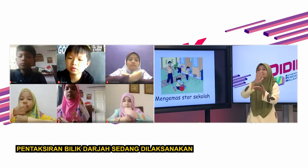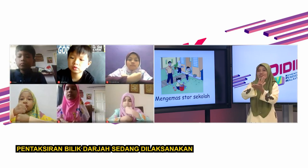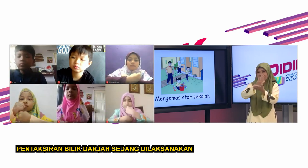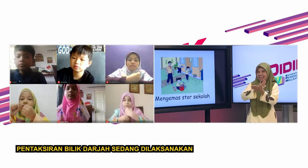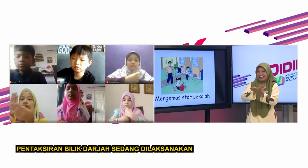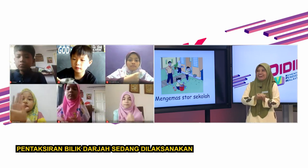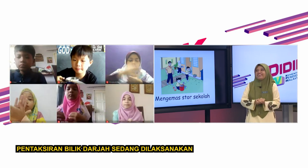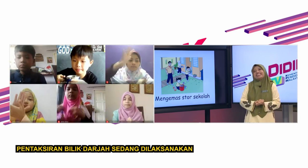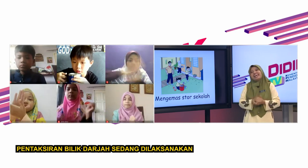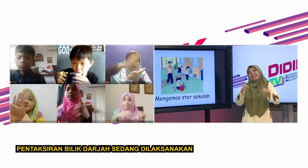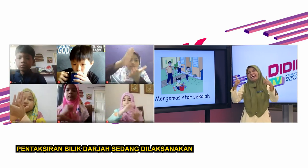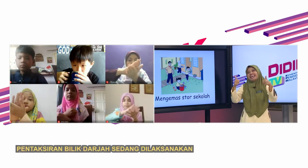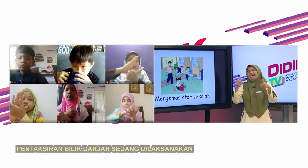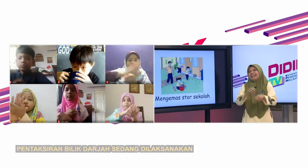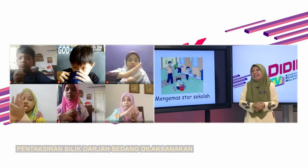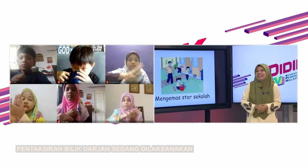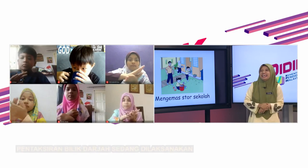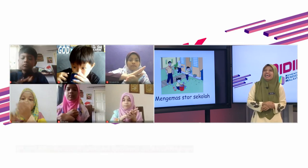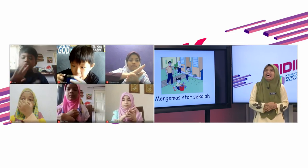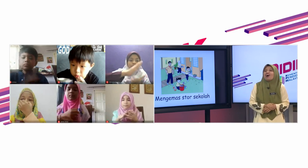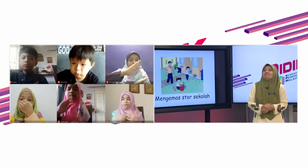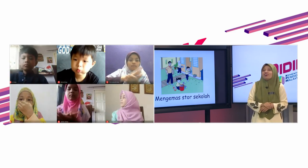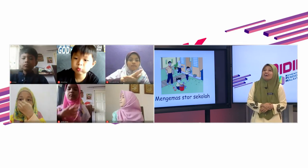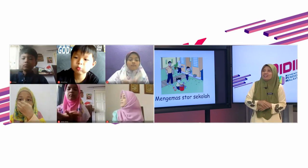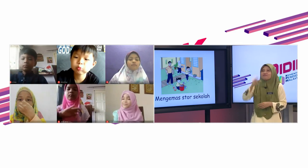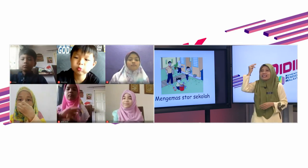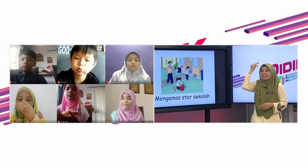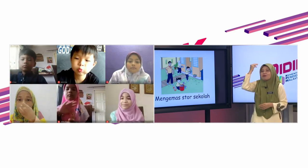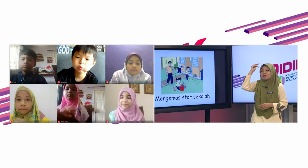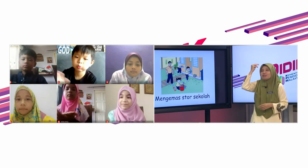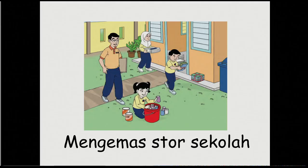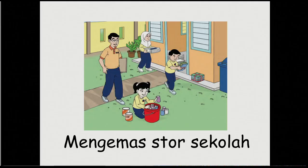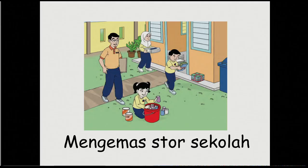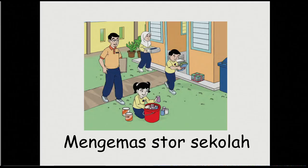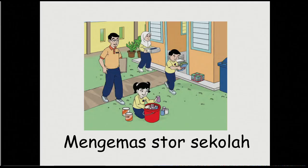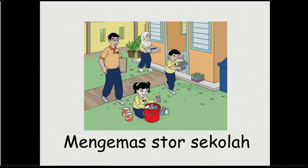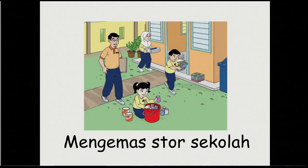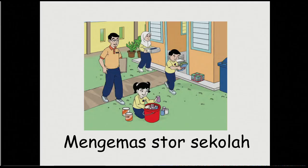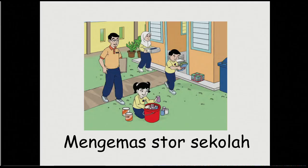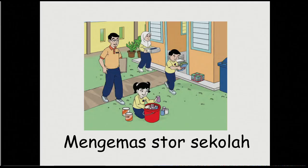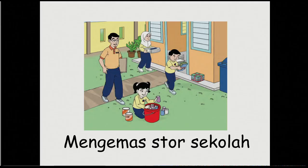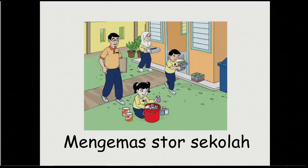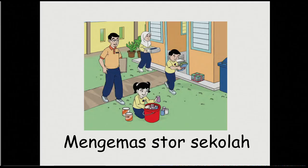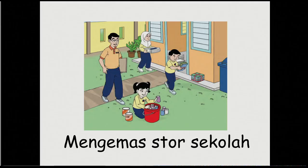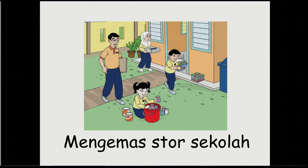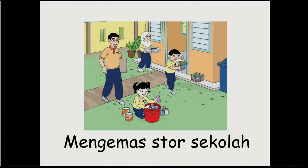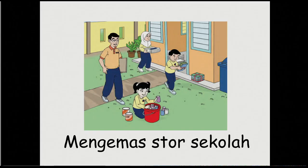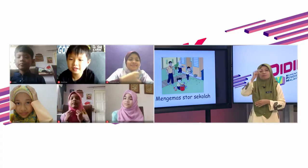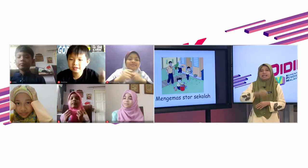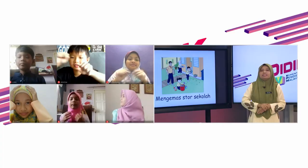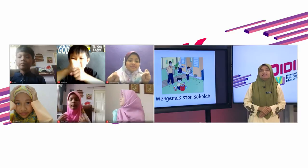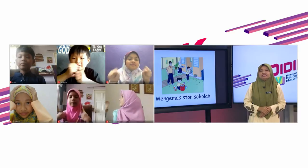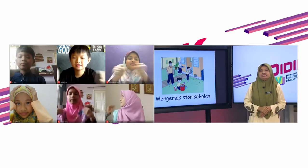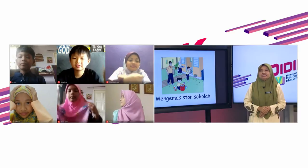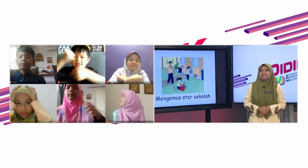Sekolah. Sekolah. Okey. Amboi, Mika minum air Baca, Mik,